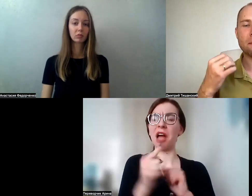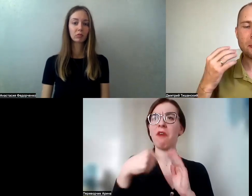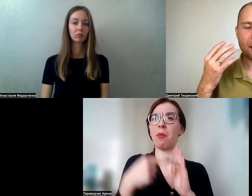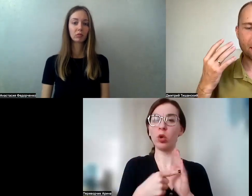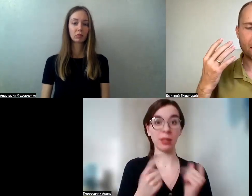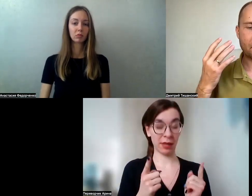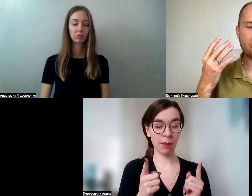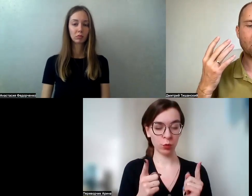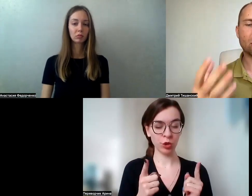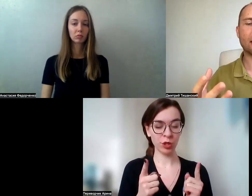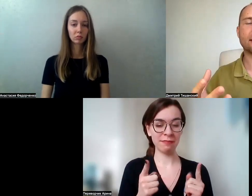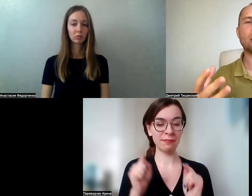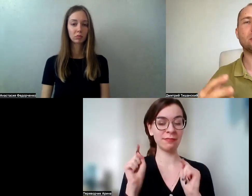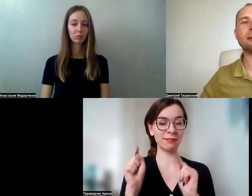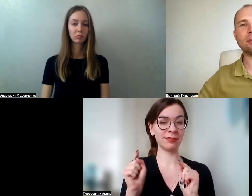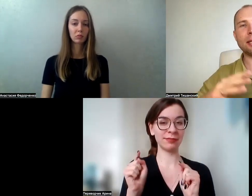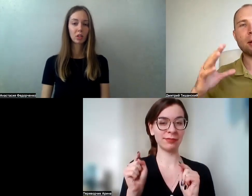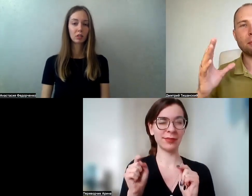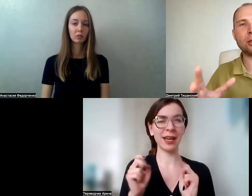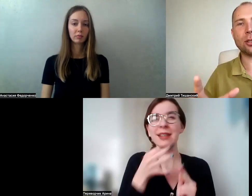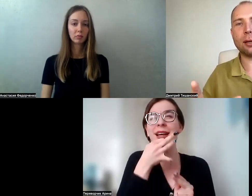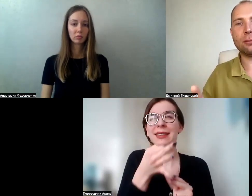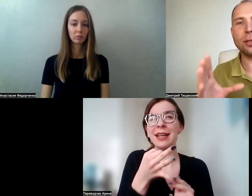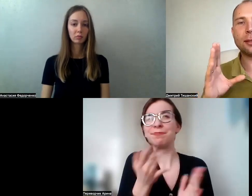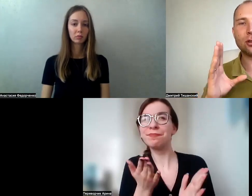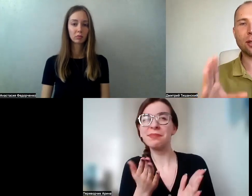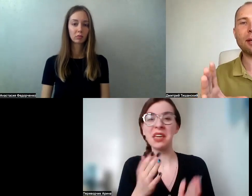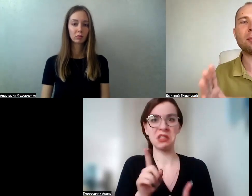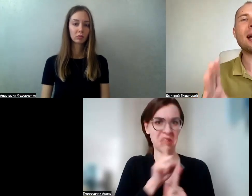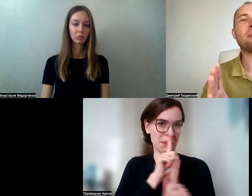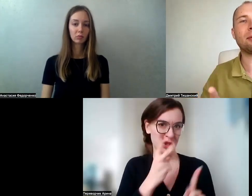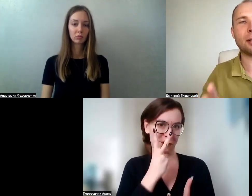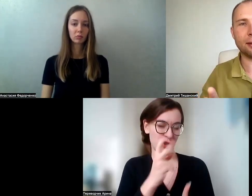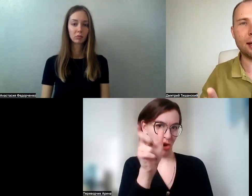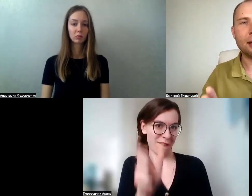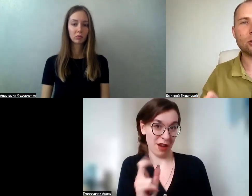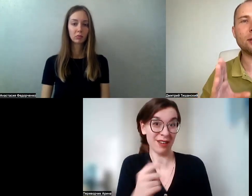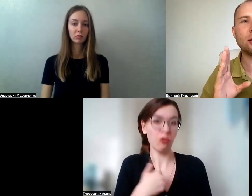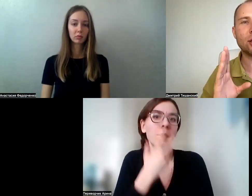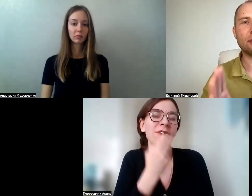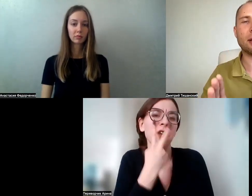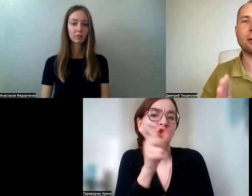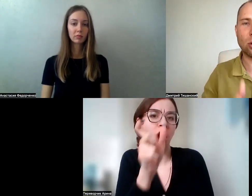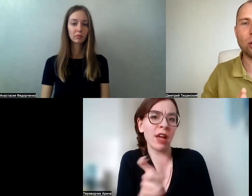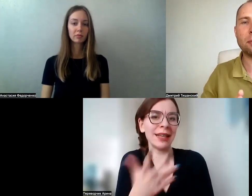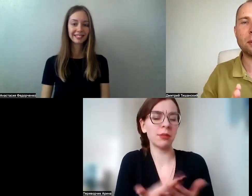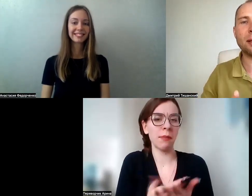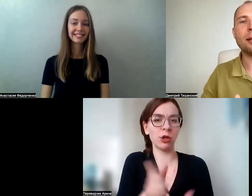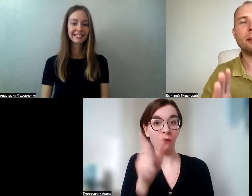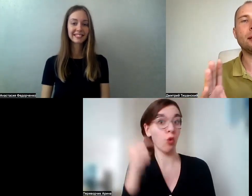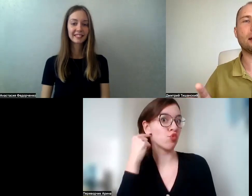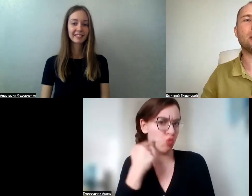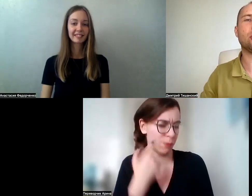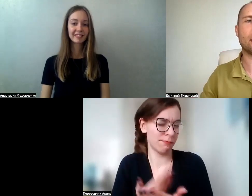что, ну, так скажем, не совсем обычно видеть человека. Мы как привыкли, да, что если человек глухой,